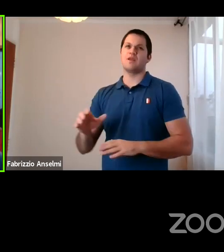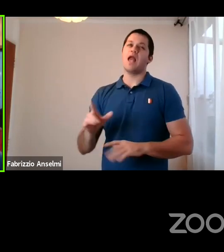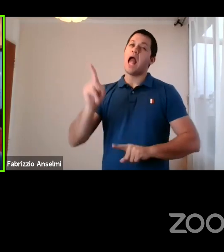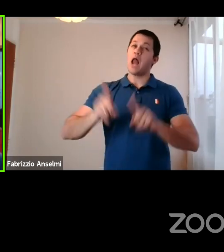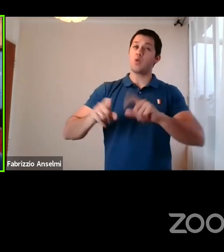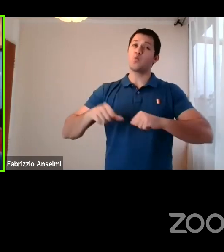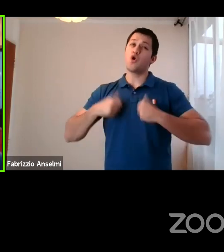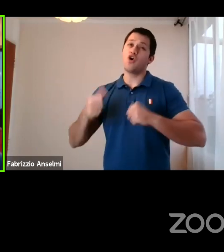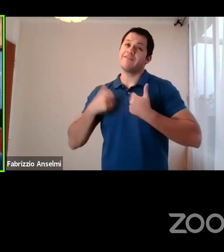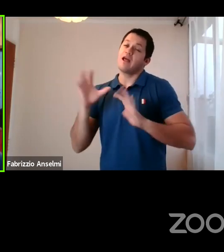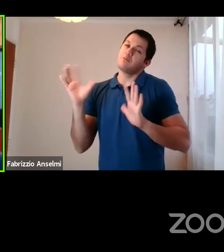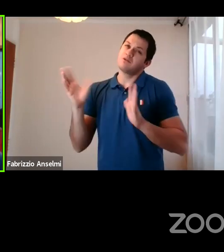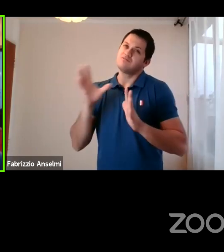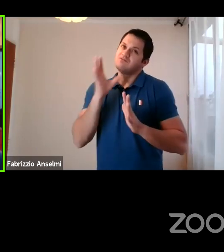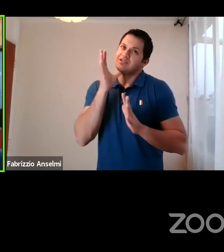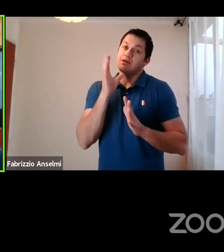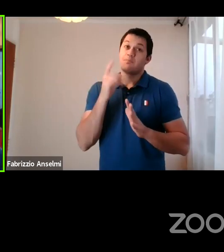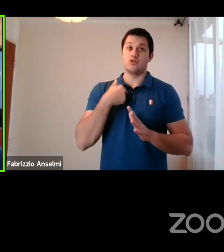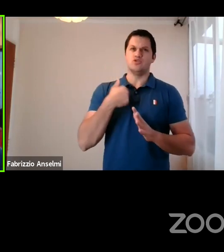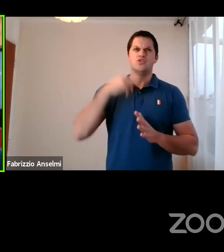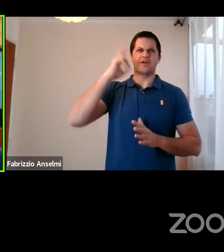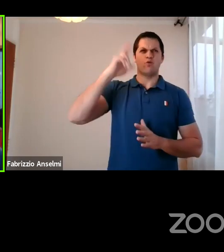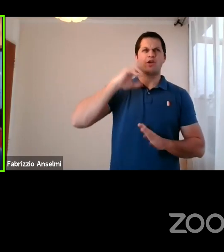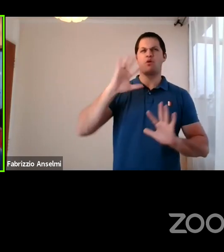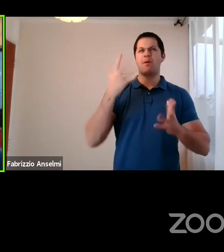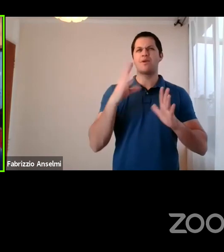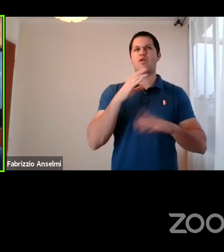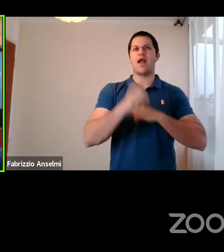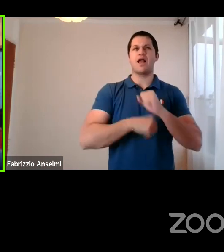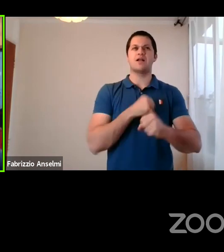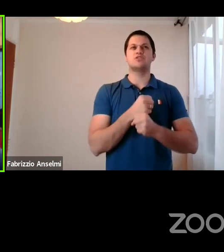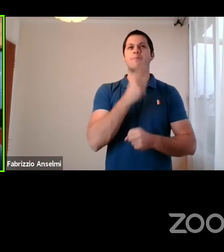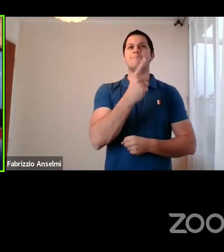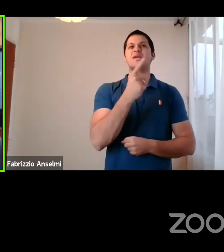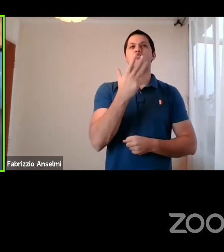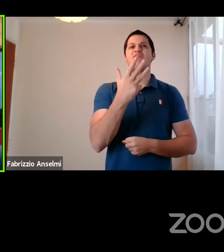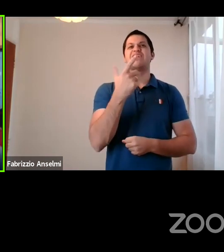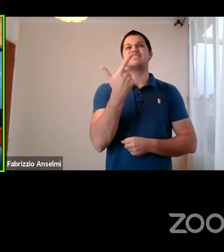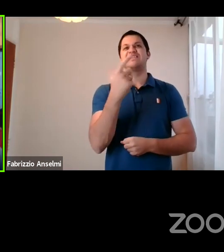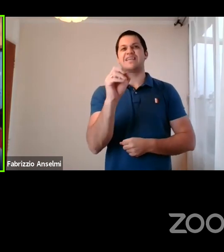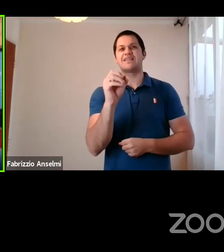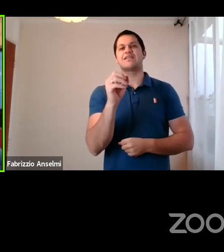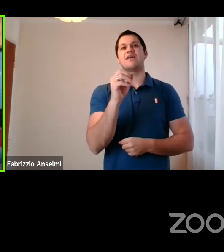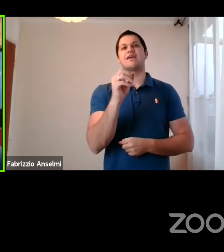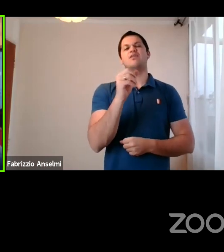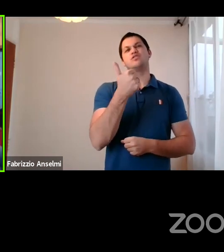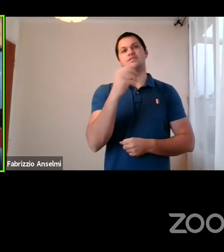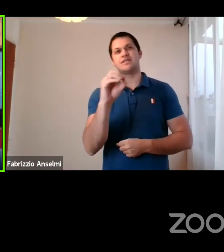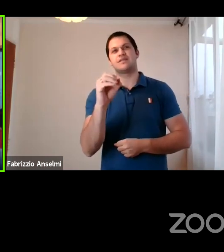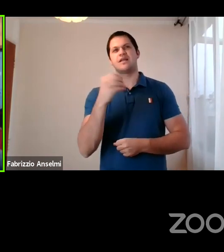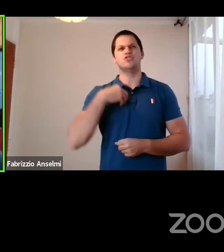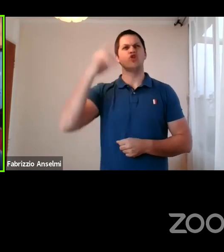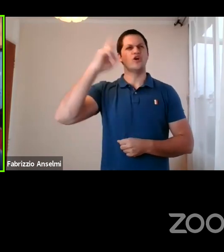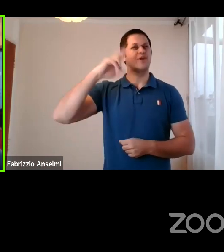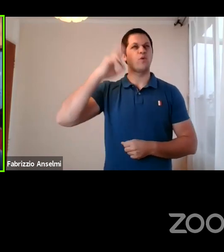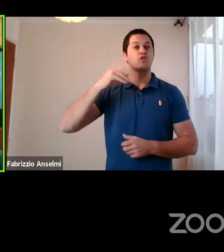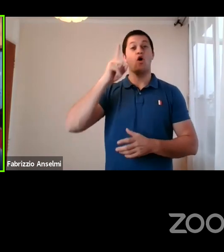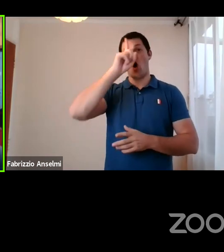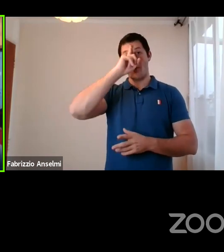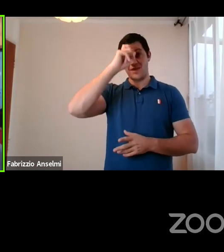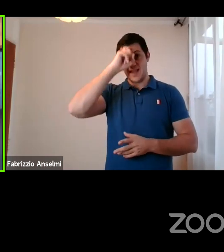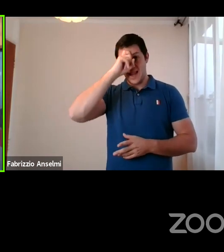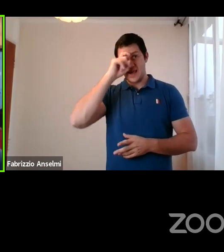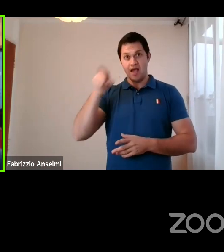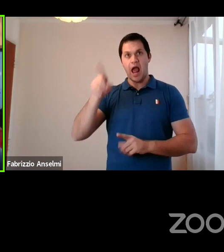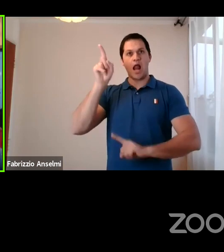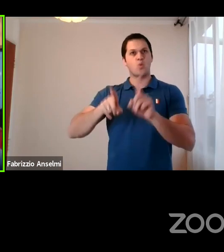décadas atrás, el 70, el 60, que era común que los hospitales formaran personal, formaran técnicos, por ejemplo,